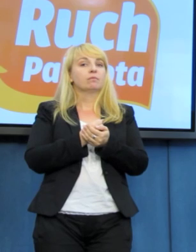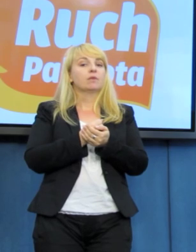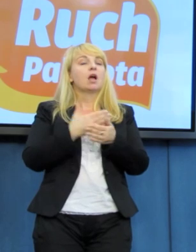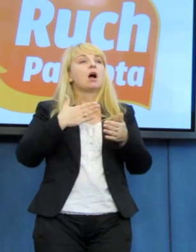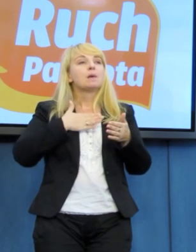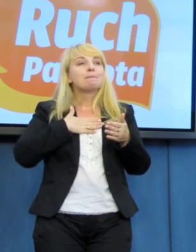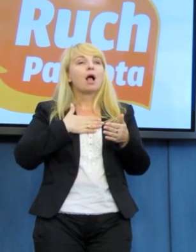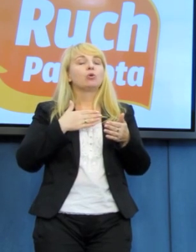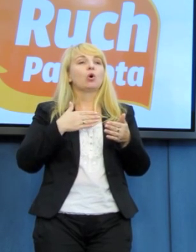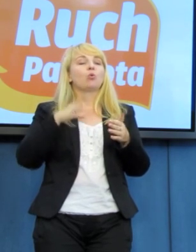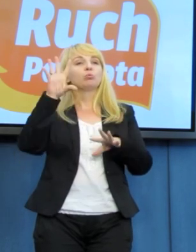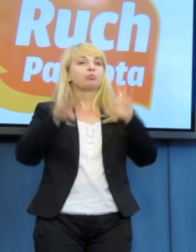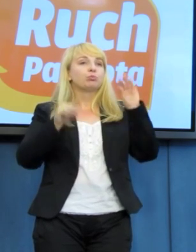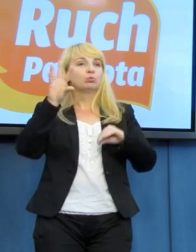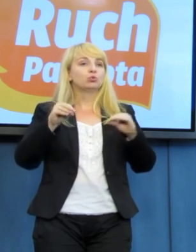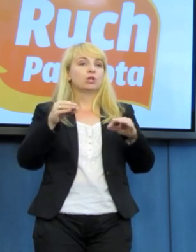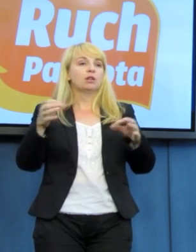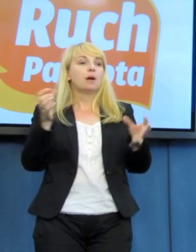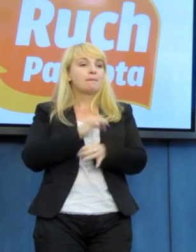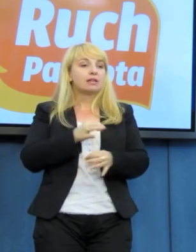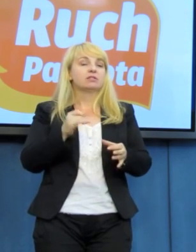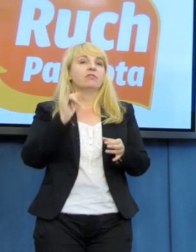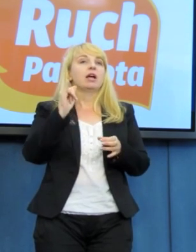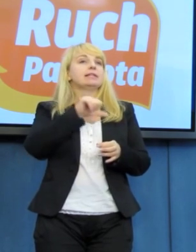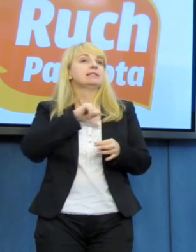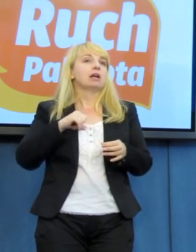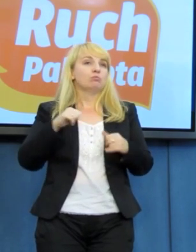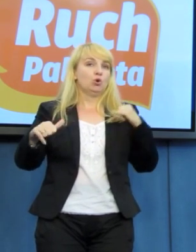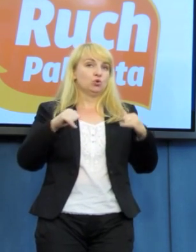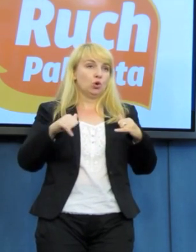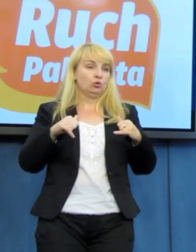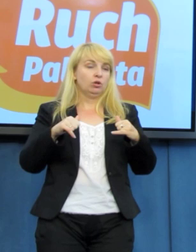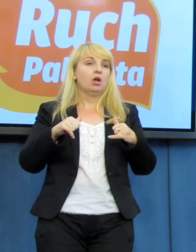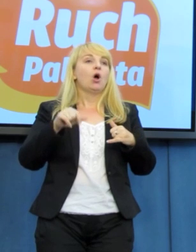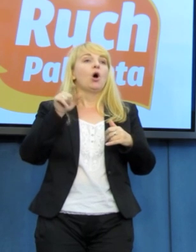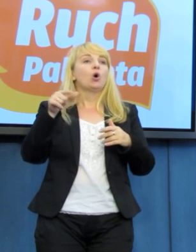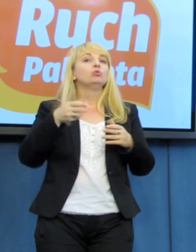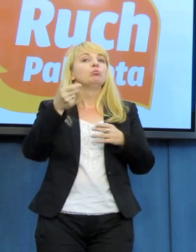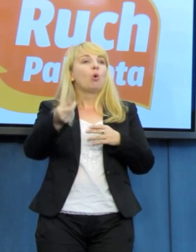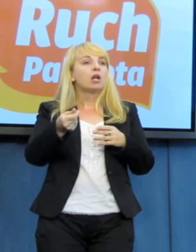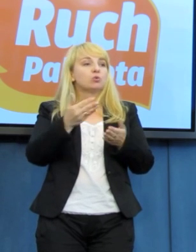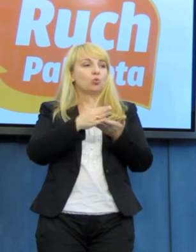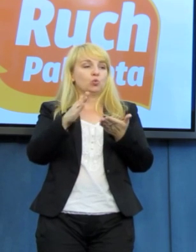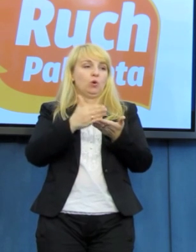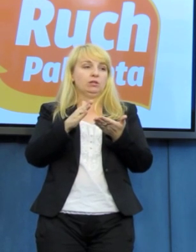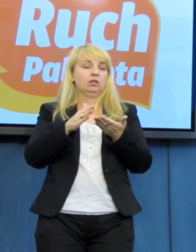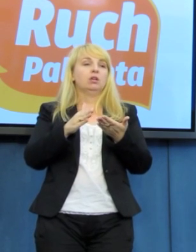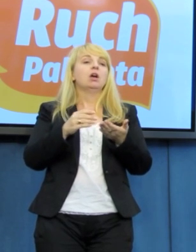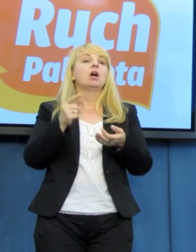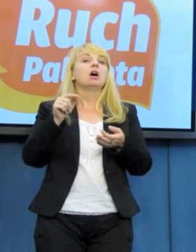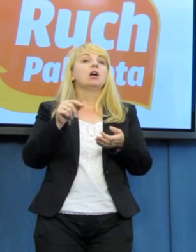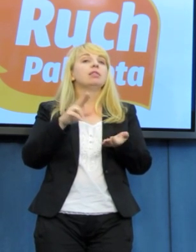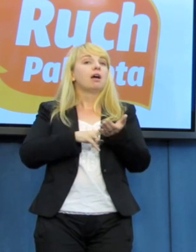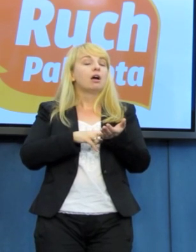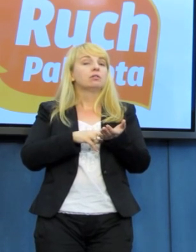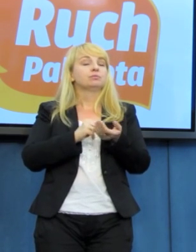ze wsparcia budżetu państwa i samorządów na opłacenie swoich składek na pokrycie